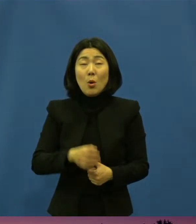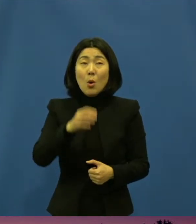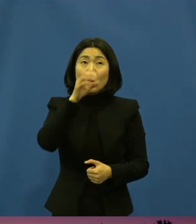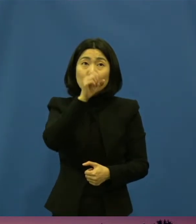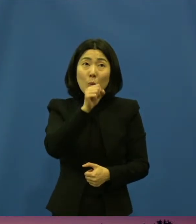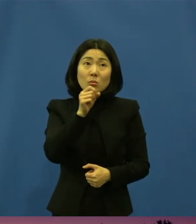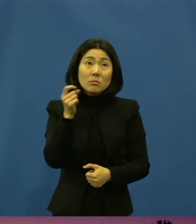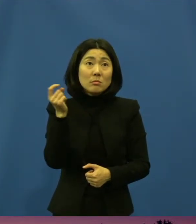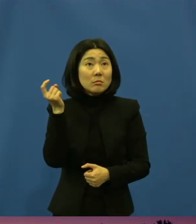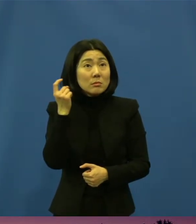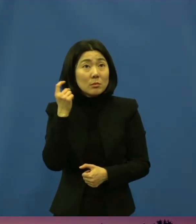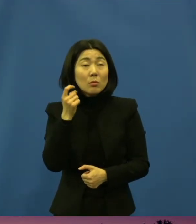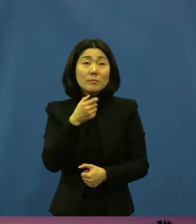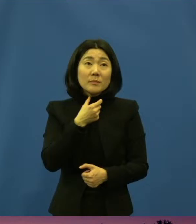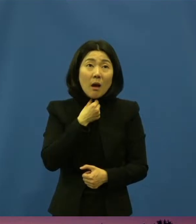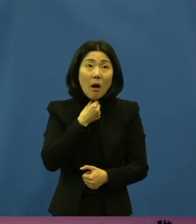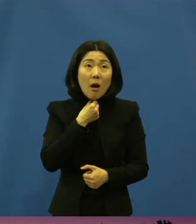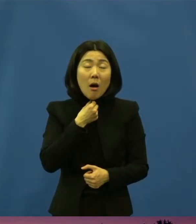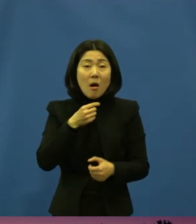성형?